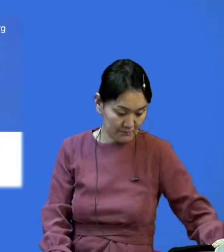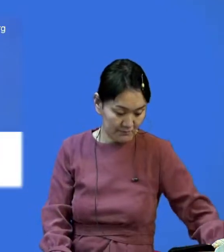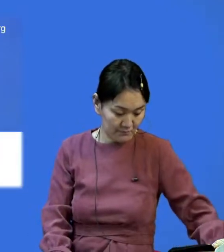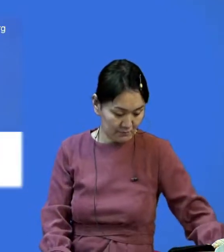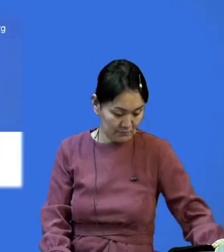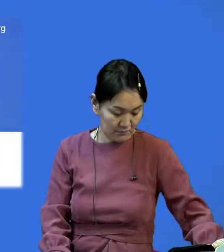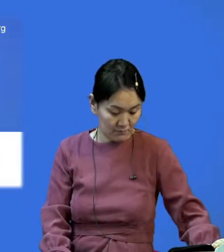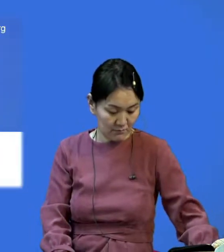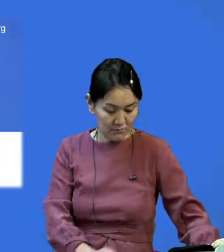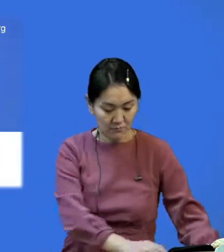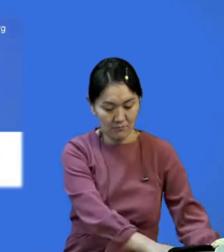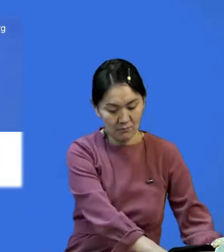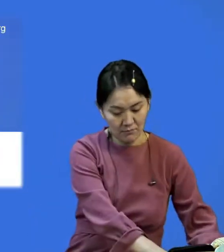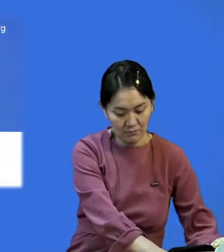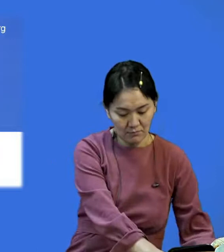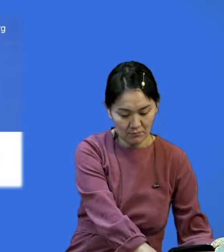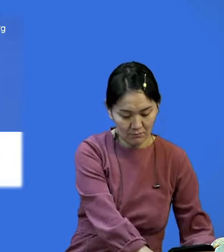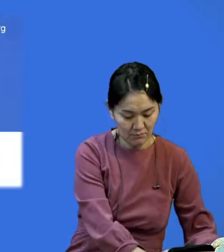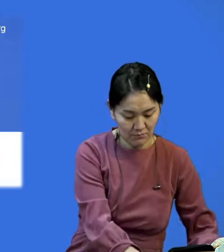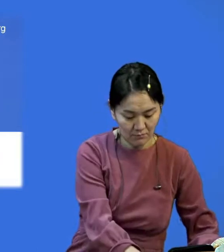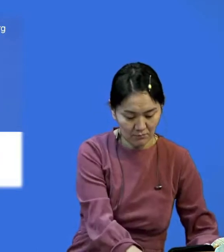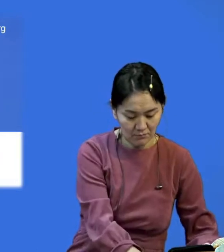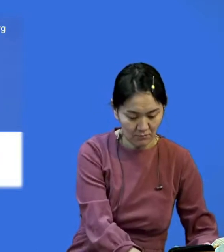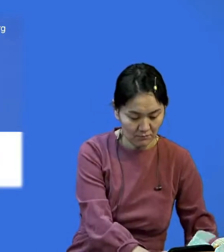Ром 8:32